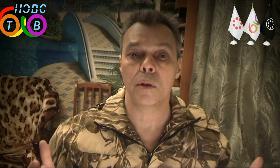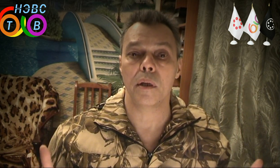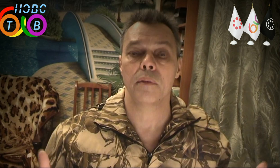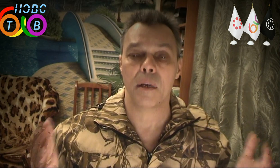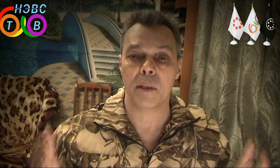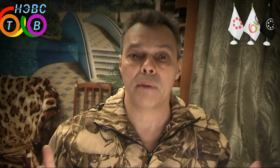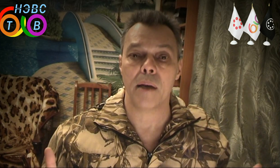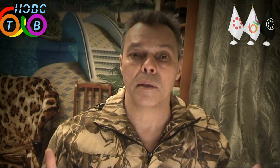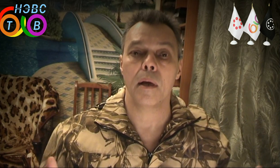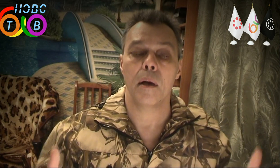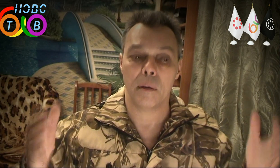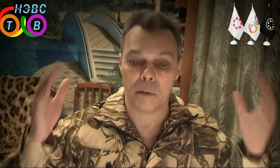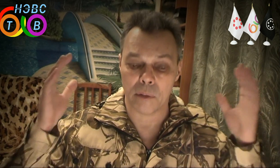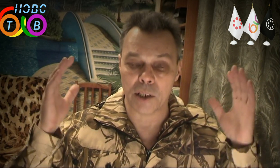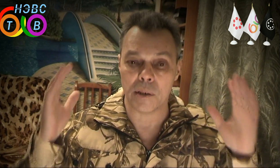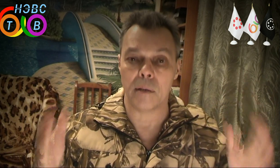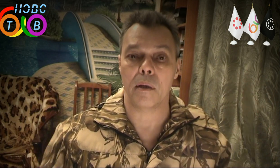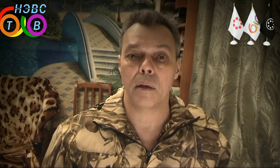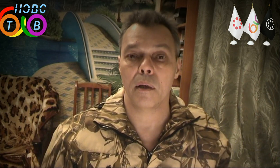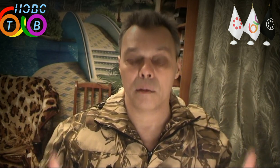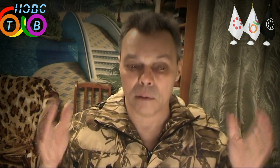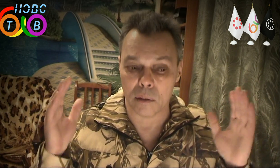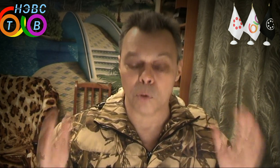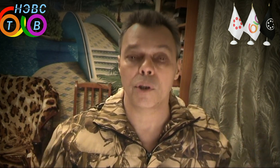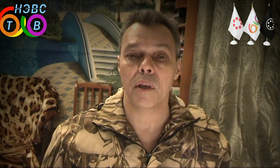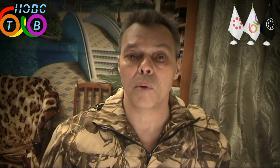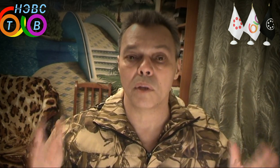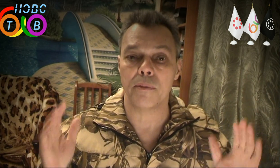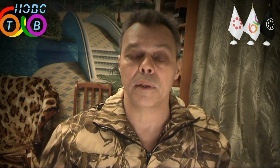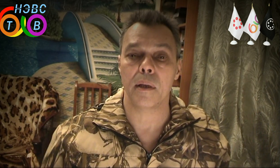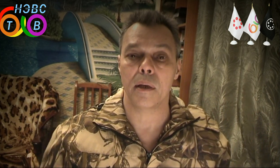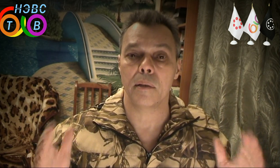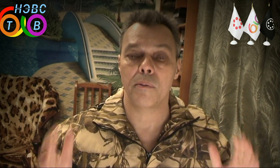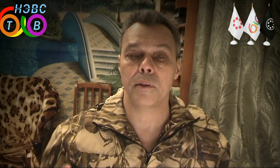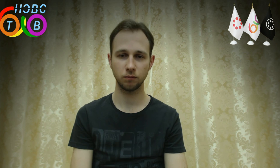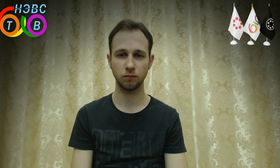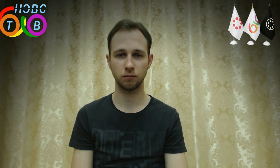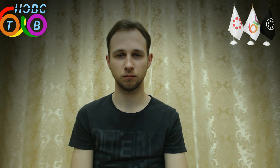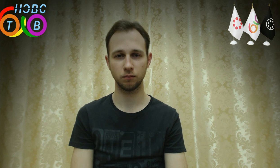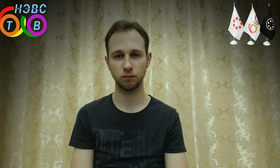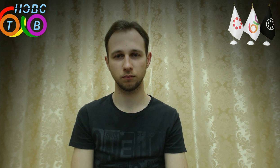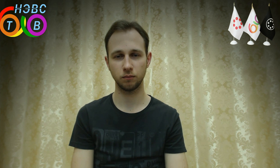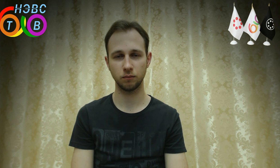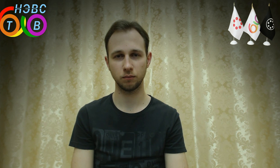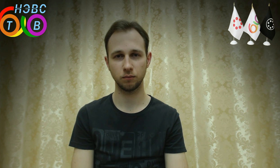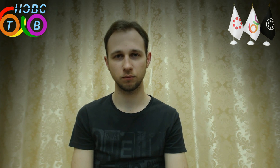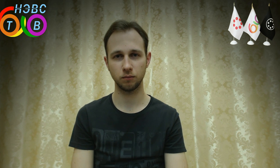нужные взаимосвязи, вхождение души ребенка в тело, его физическое. Все, как говорится,